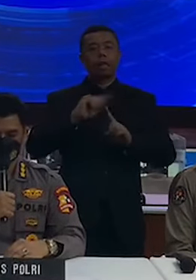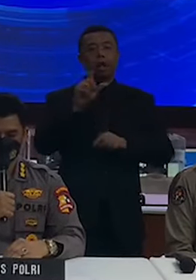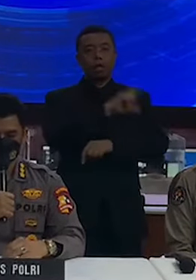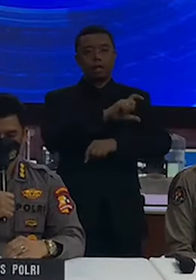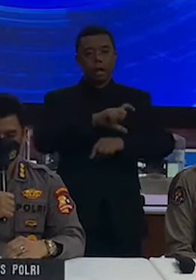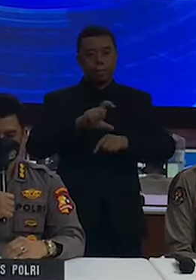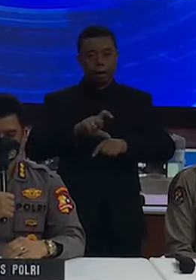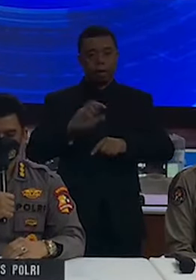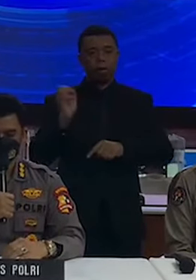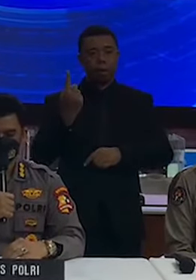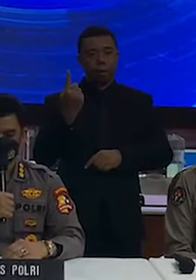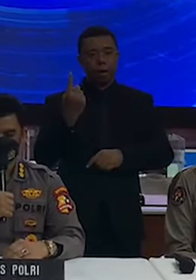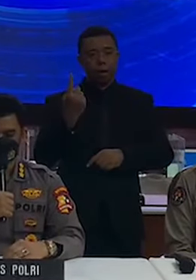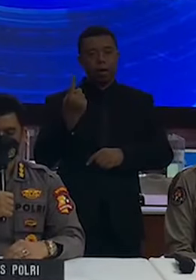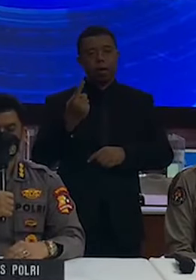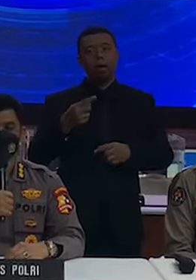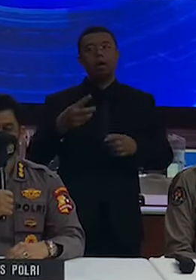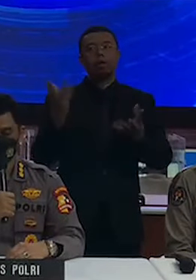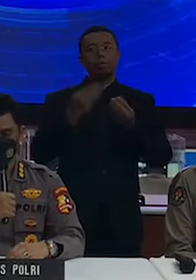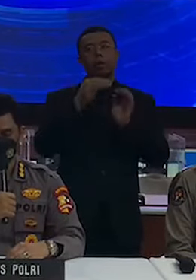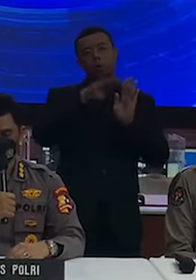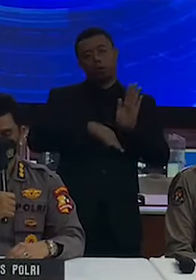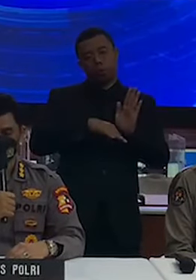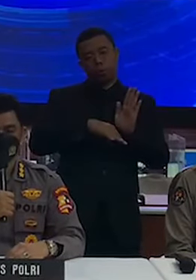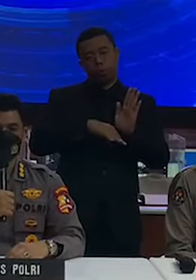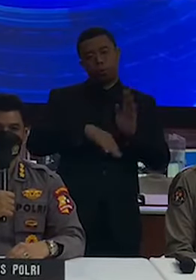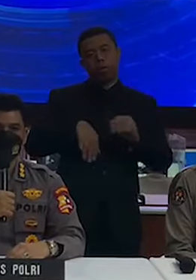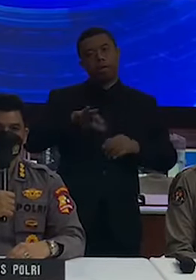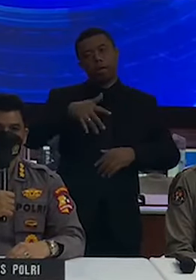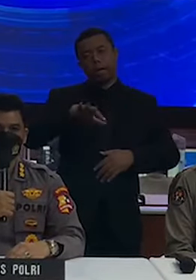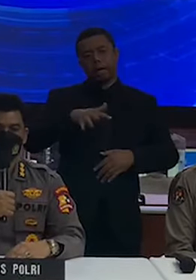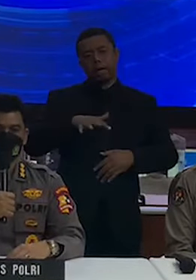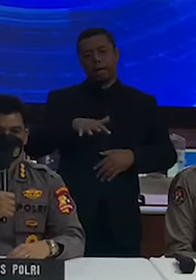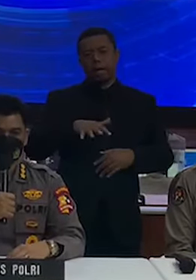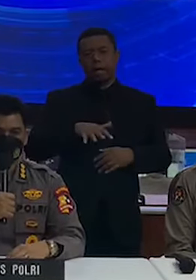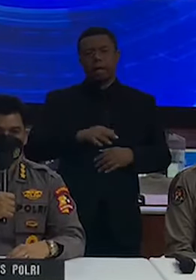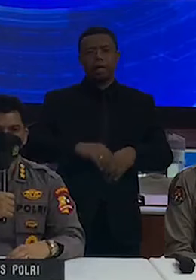Cikampek utama mengalami penurunan sebesar